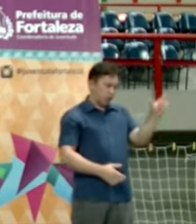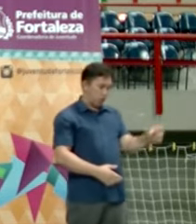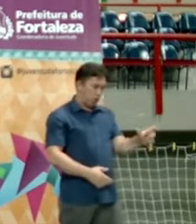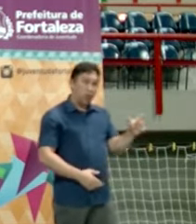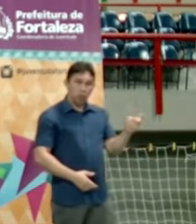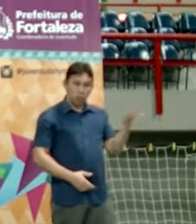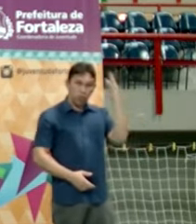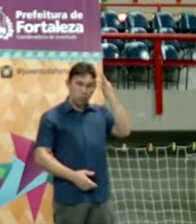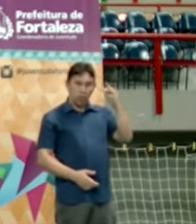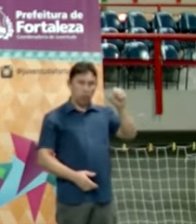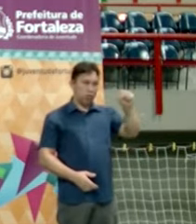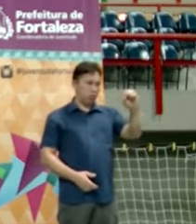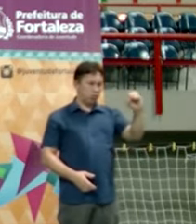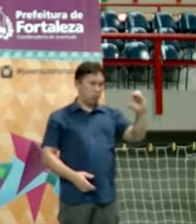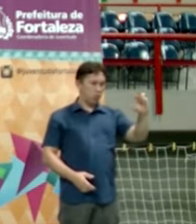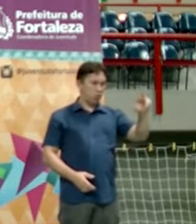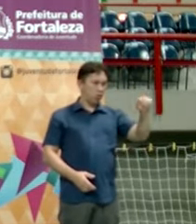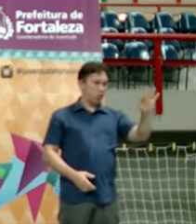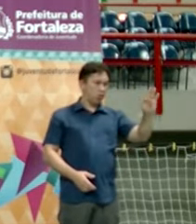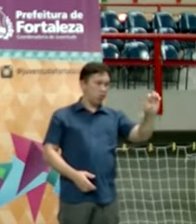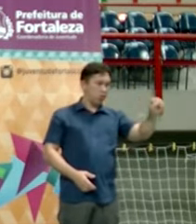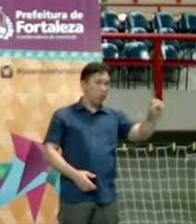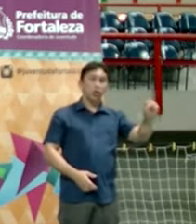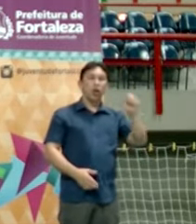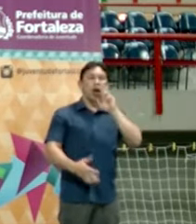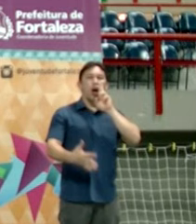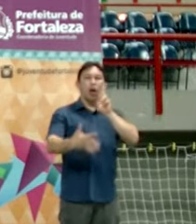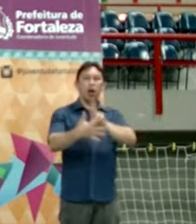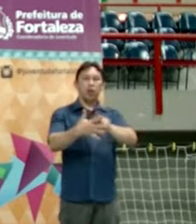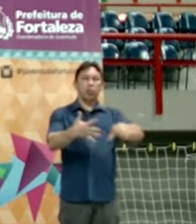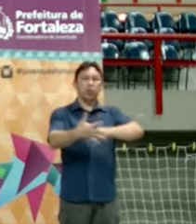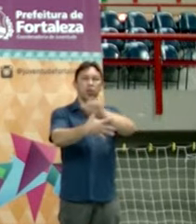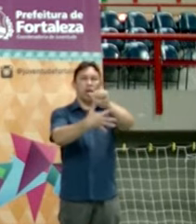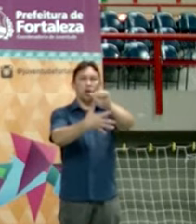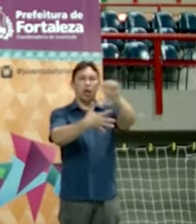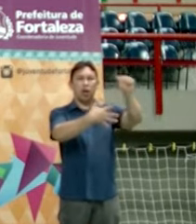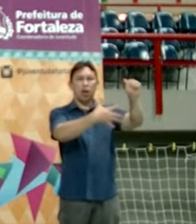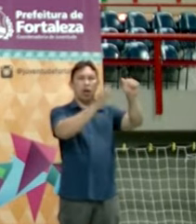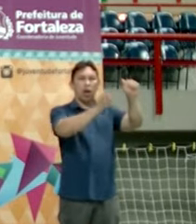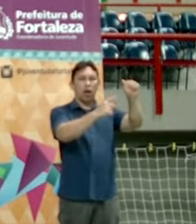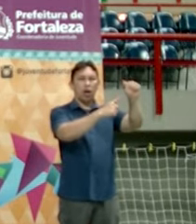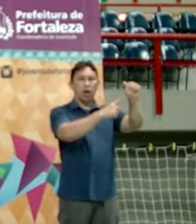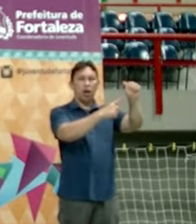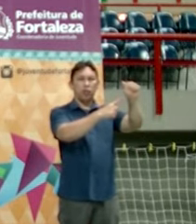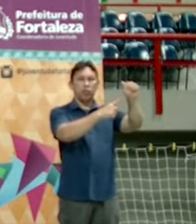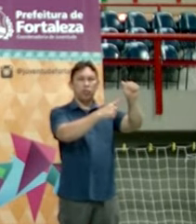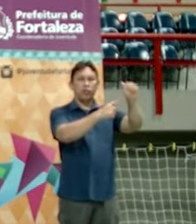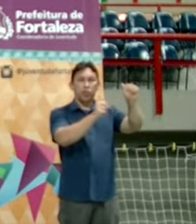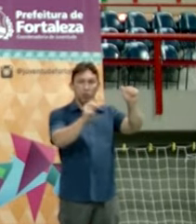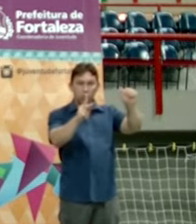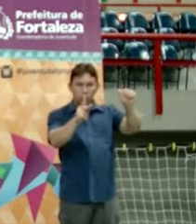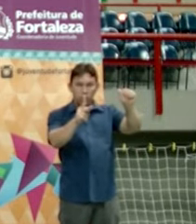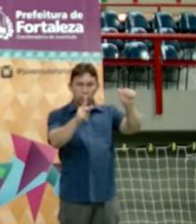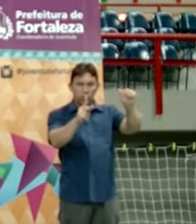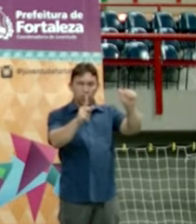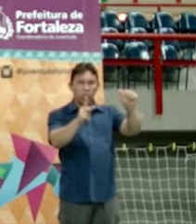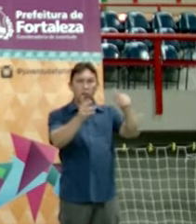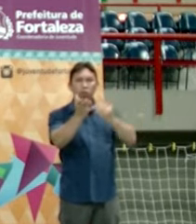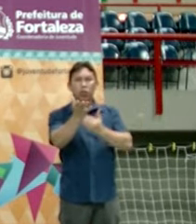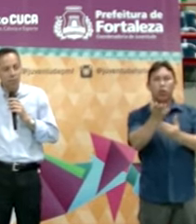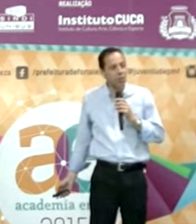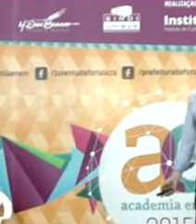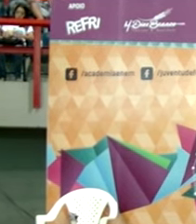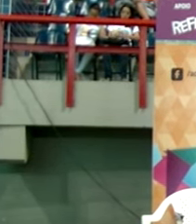Sócrates, como a gente viu na nossa questão, a letra correta é a letra A. E dessa forma, a gente passa